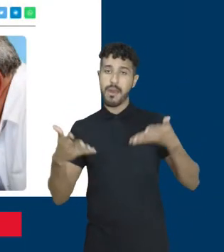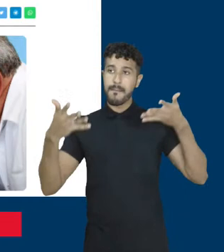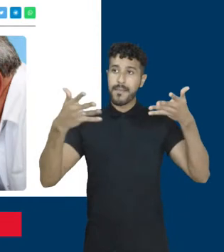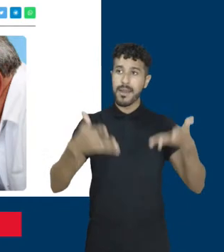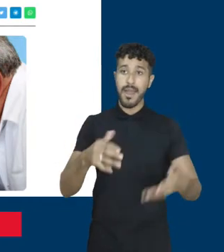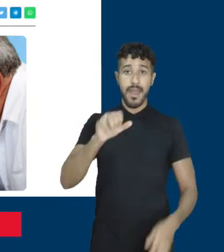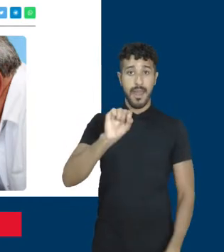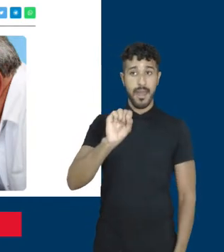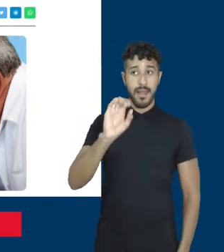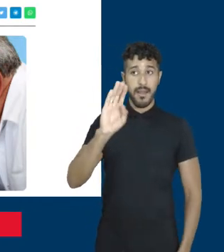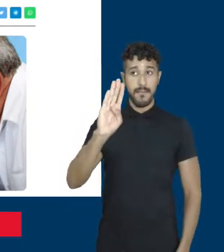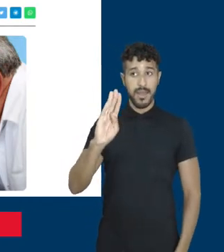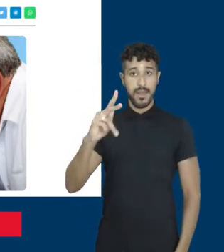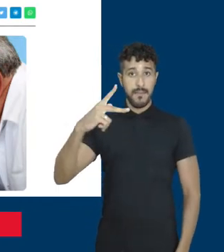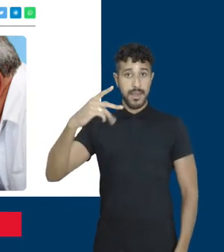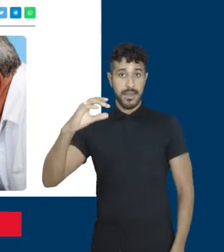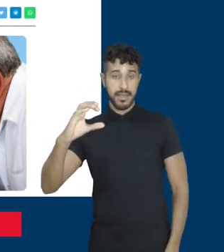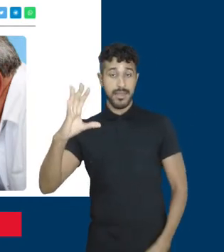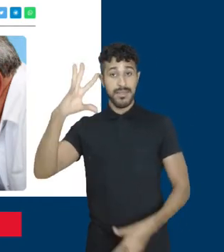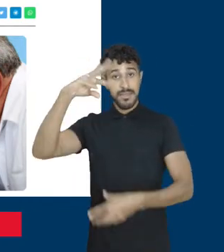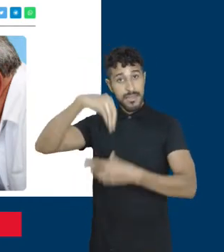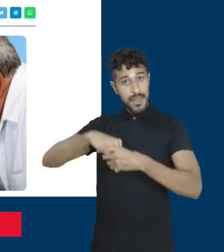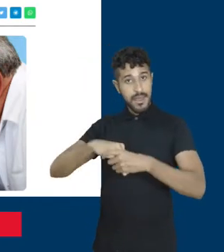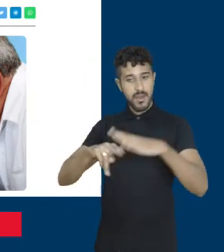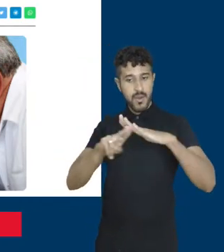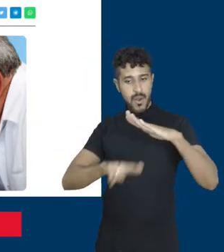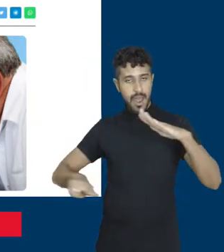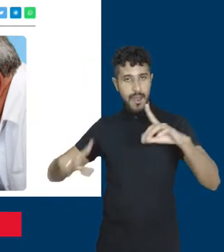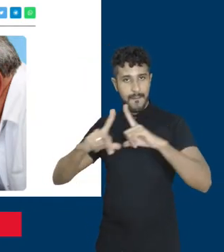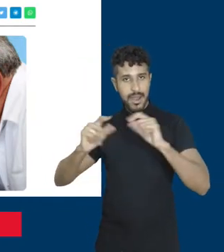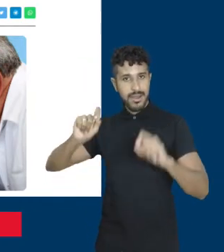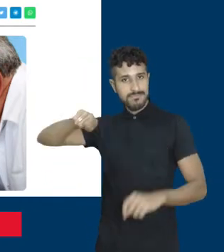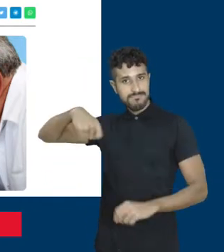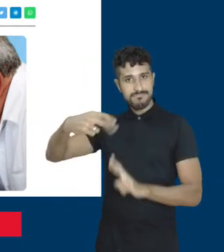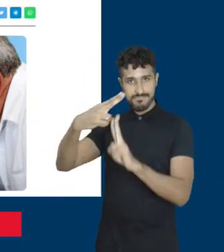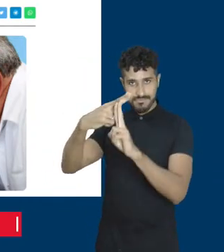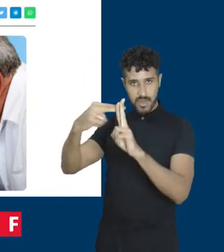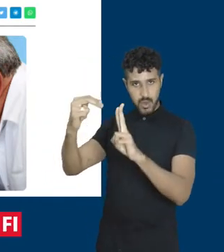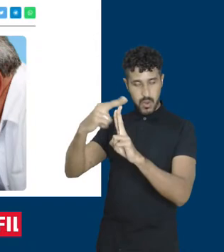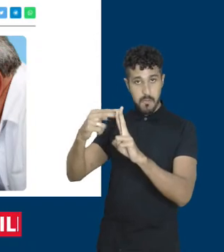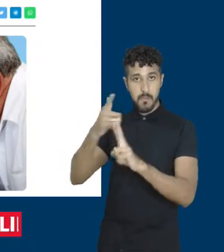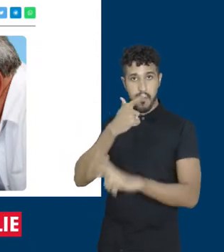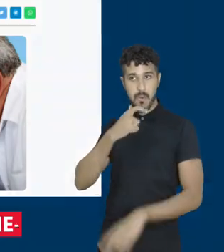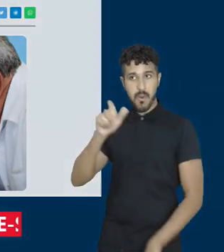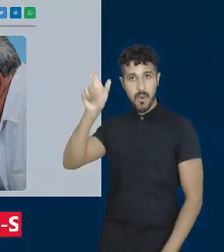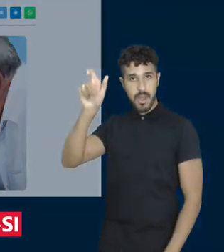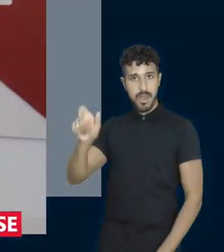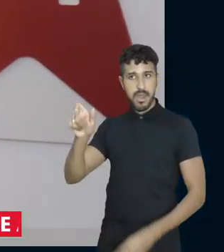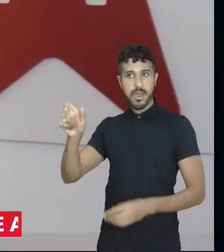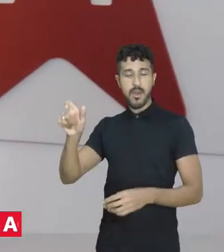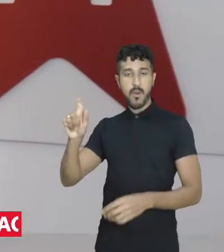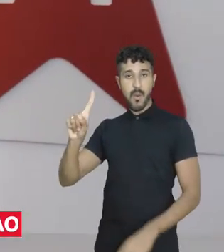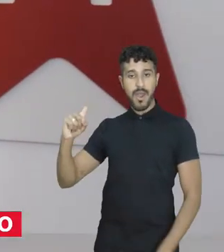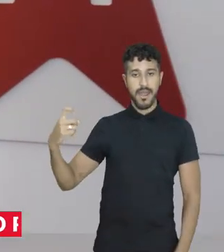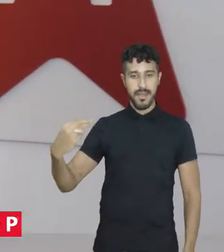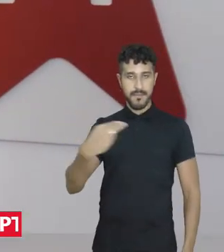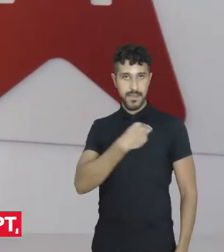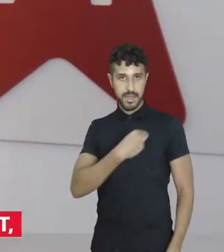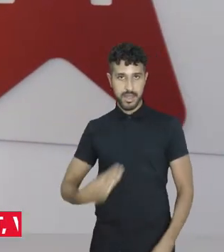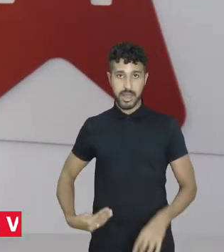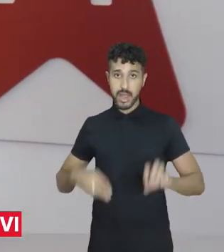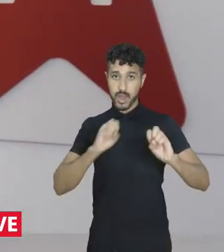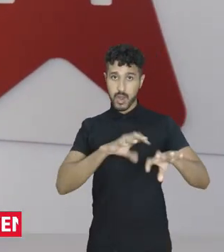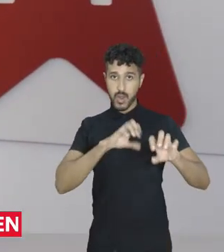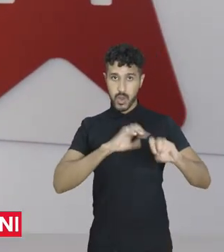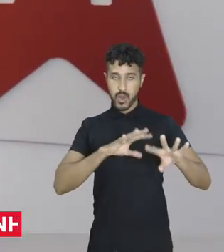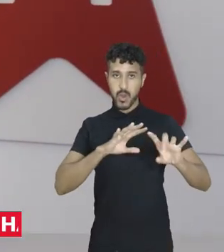o Progresso da Ciência na Universidade de Brasília. Ele vai receber do atual presidente da entidade, o ex-ministro da Educação, Renato